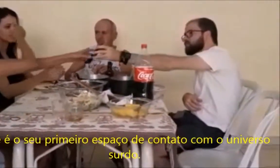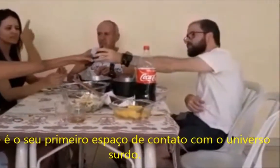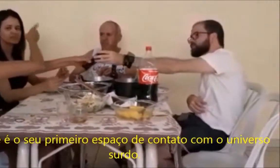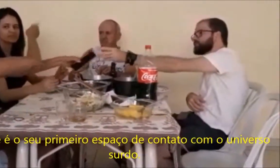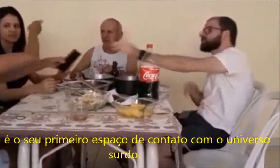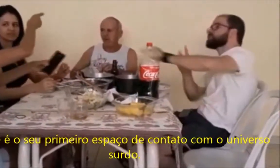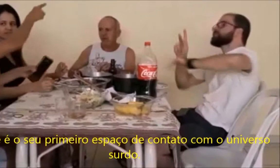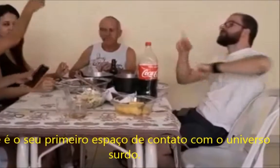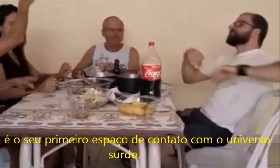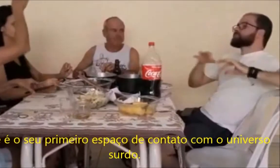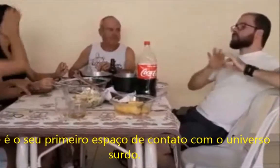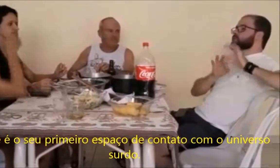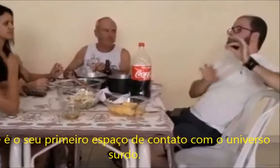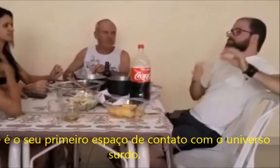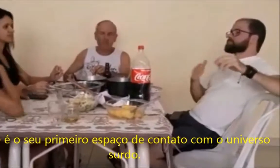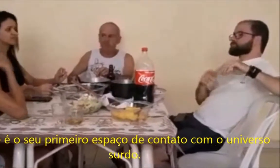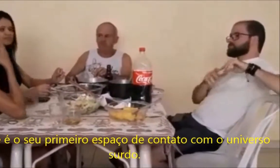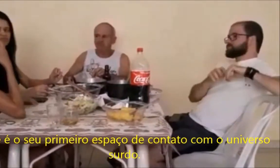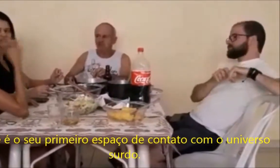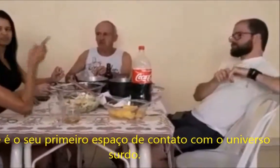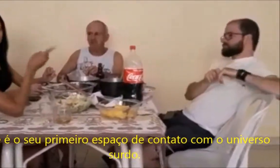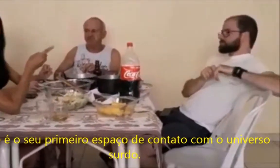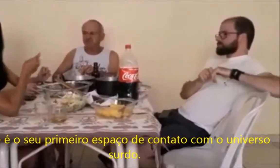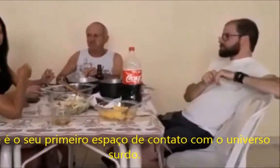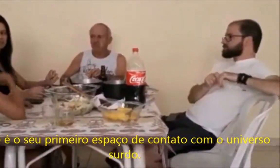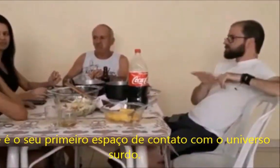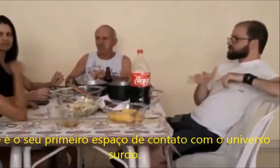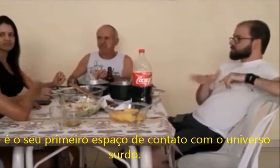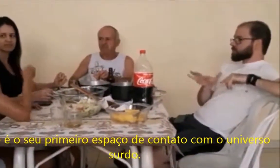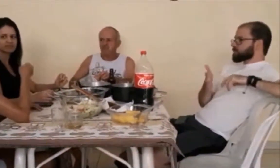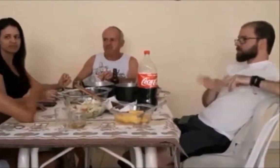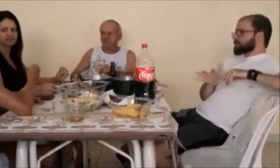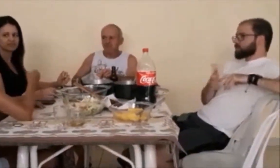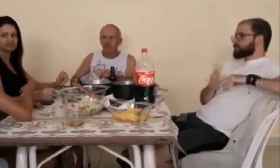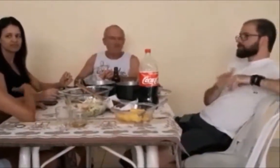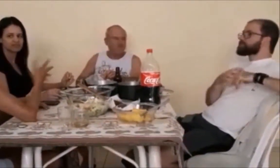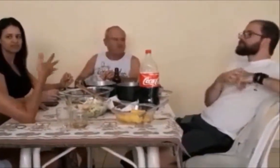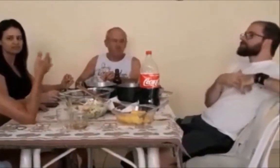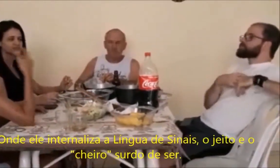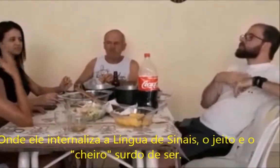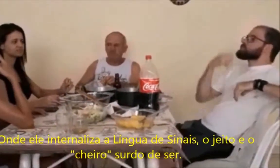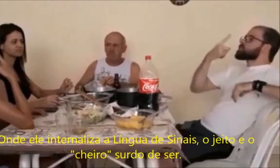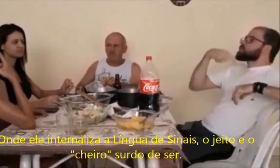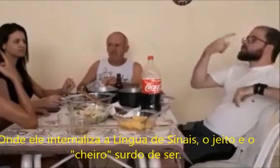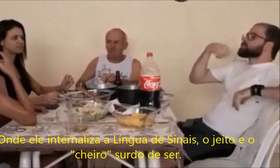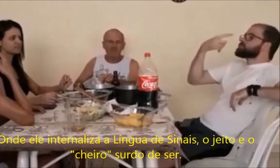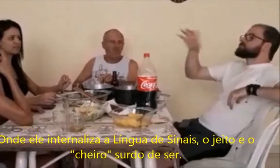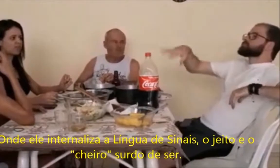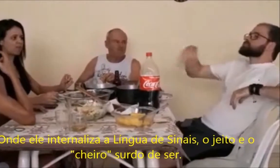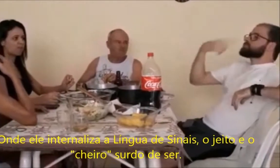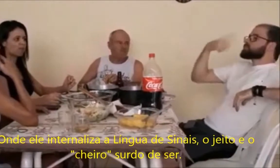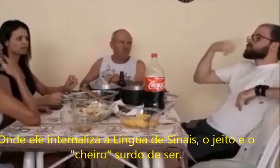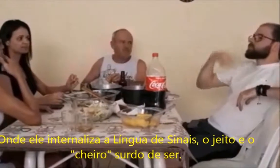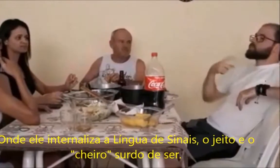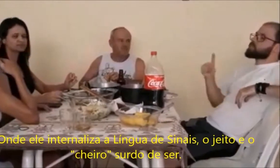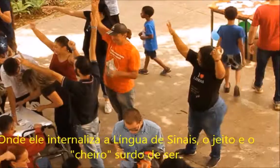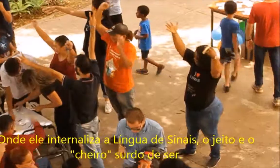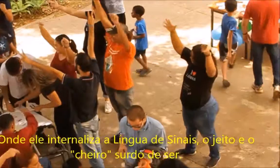seu primeiro espaço de contato com o universo surdo, onde ele internaliza a língua de sinais,